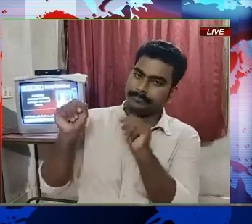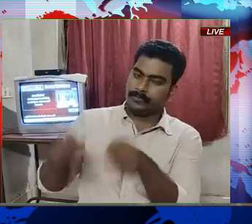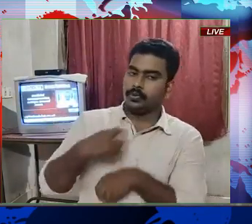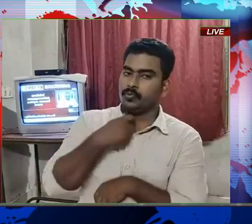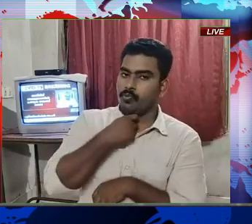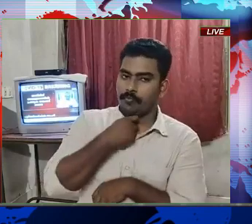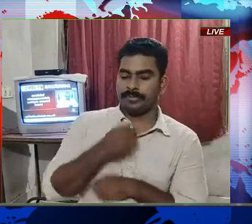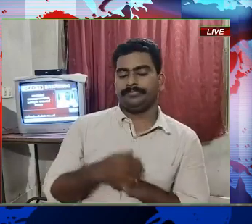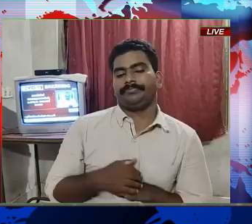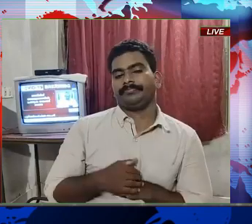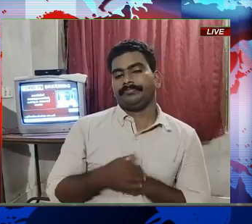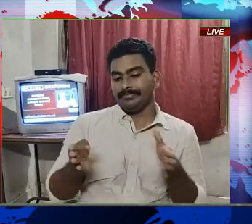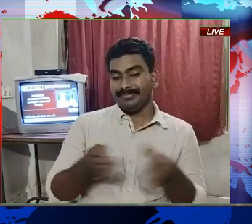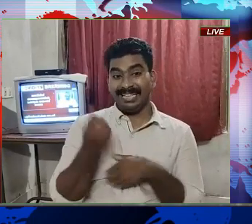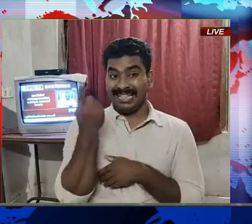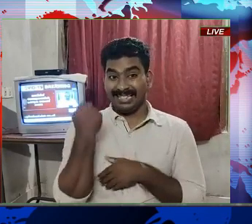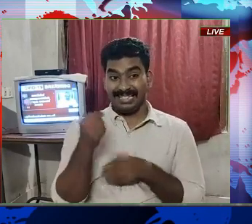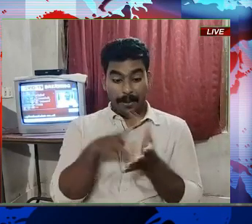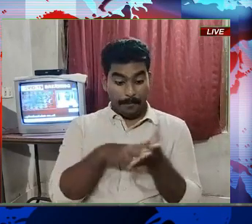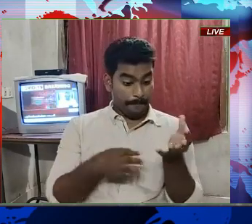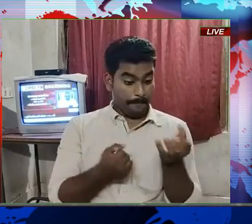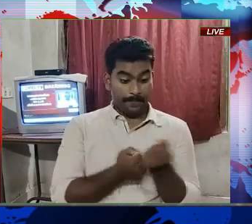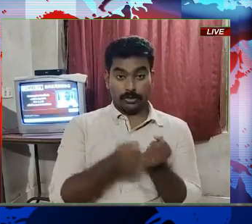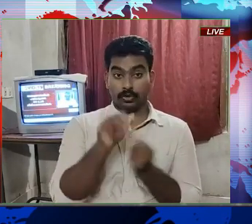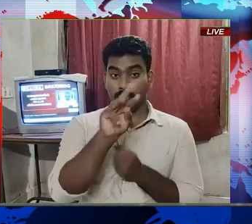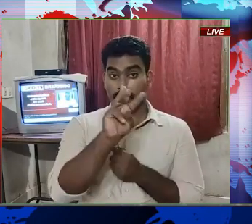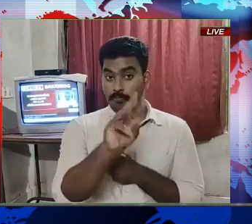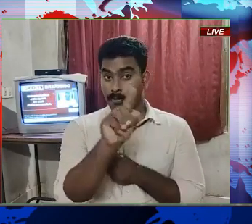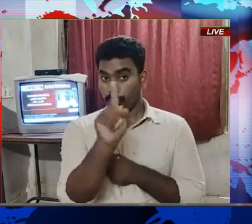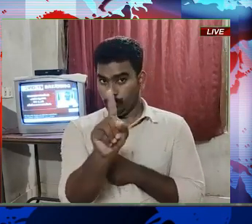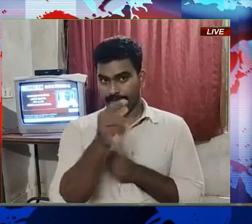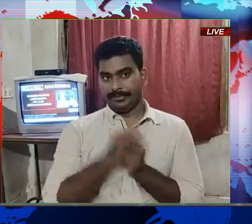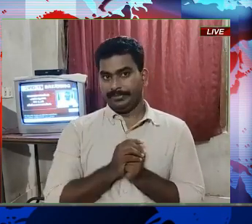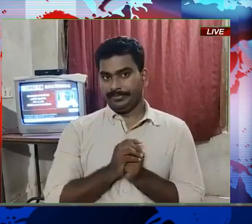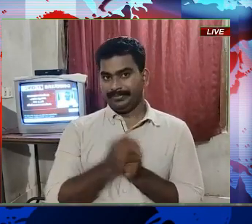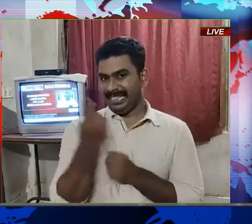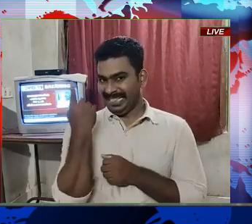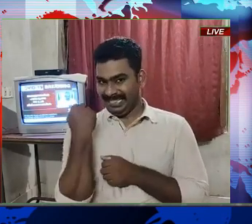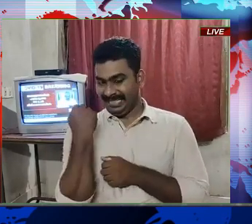BPCL 1 കോടി രൂപ നൽകിയിട്ടുണ്ട്.